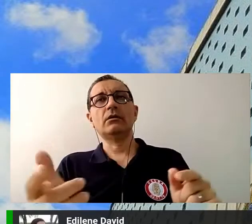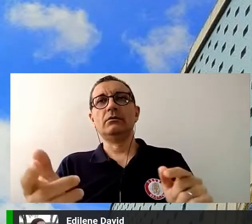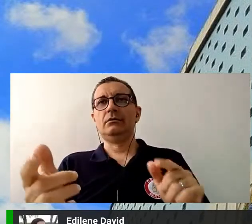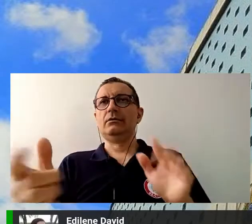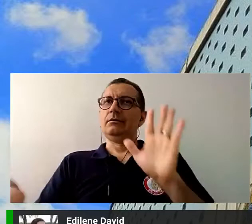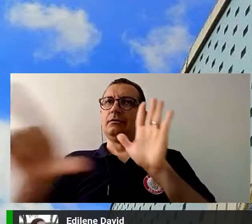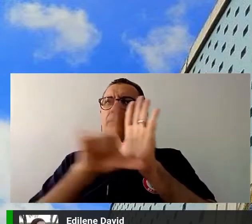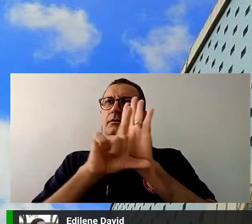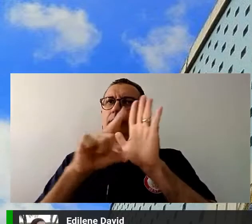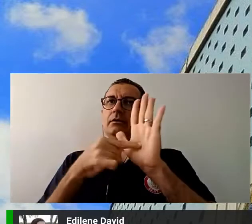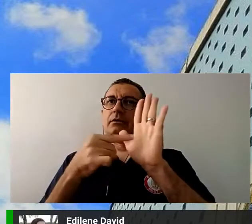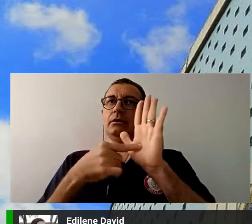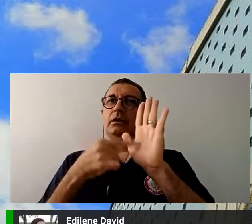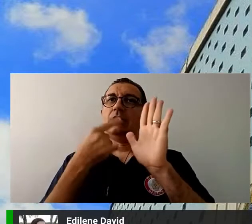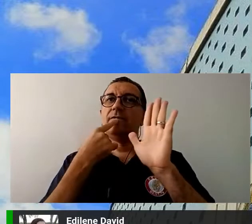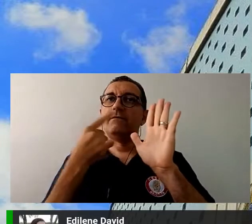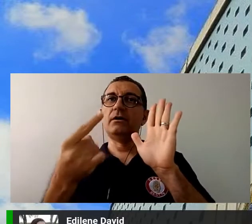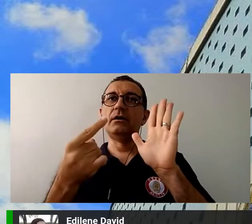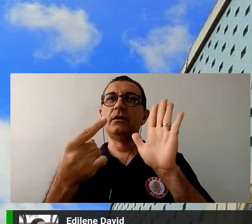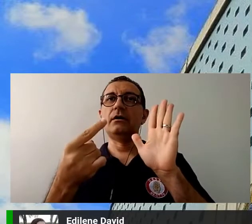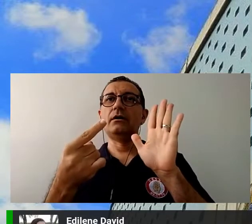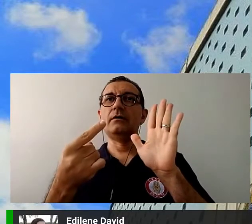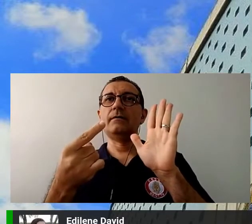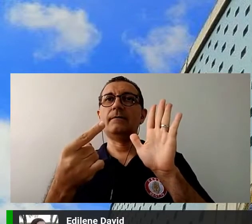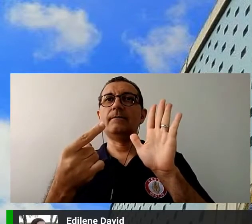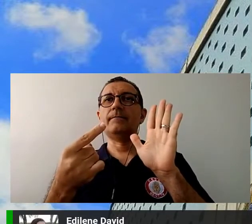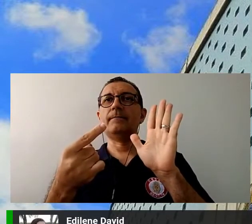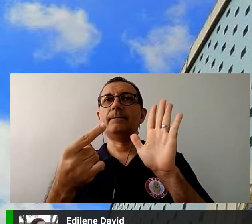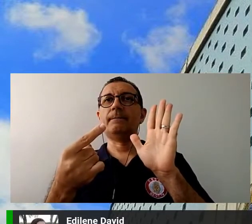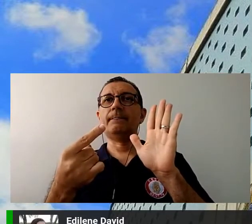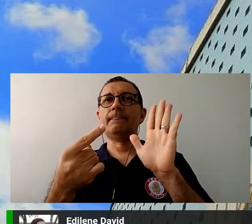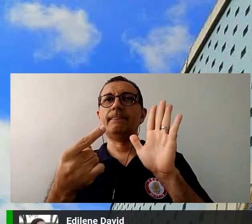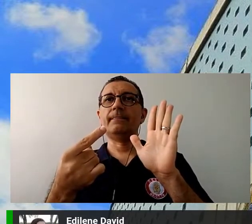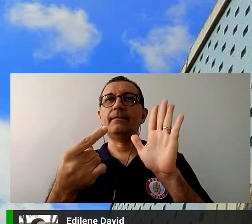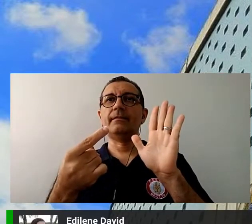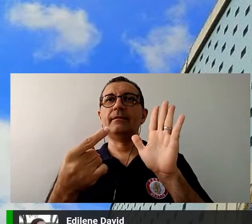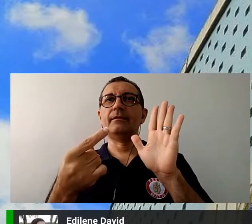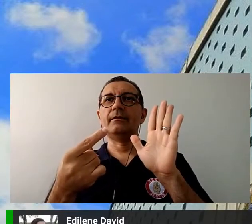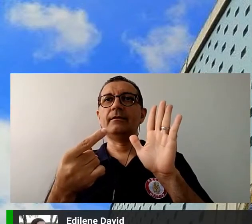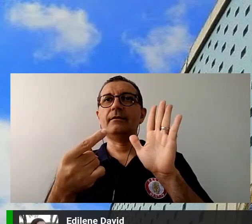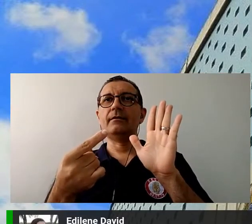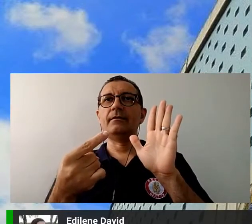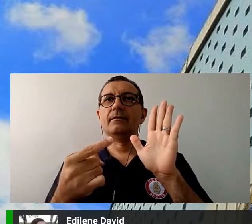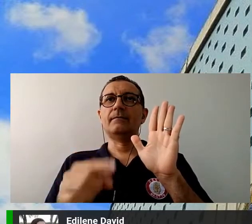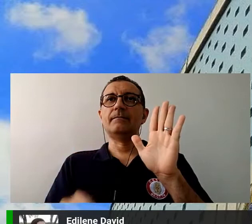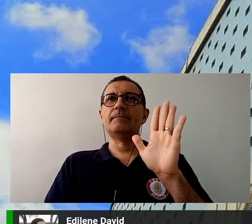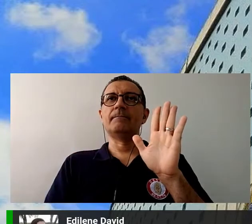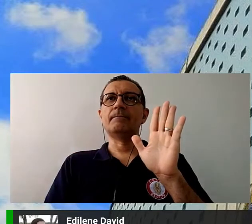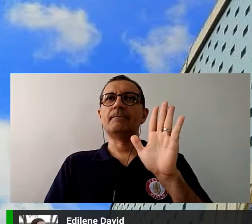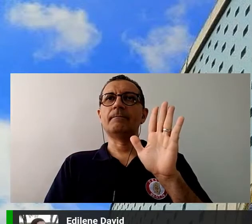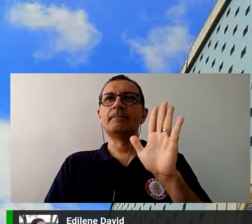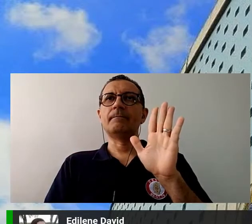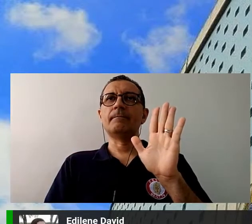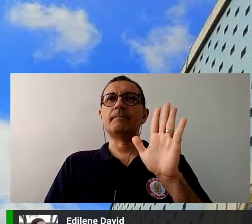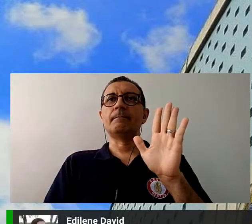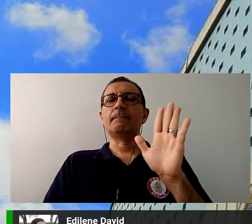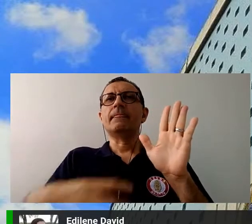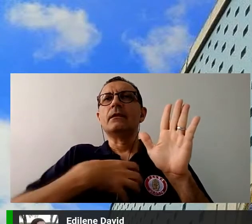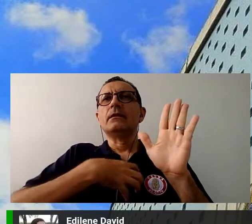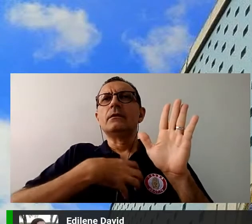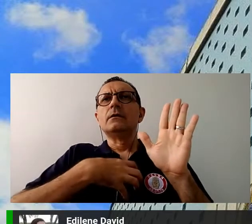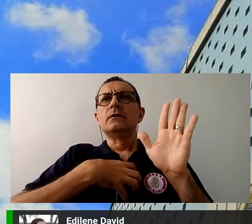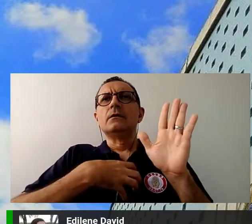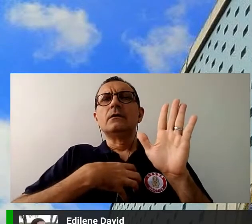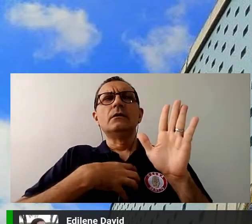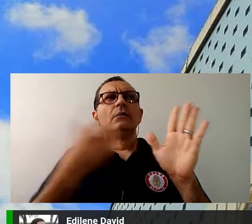o exercício do senso crítico, falta um acento aqui, do senso crítico sobre as